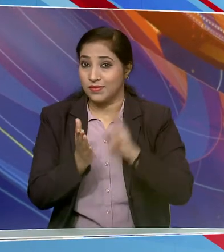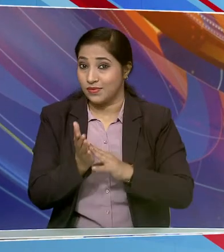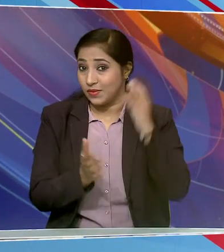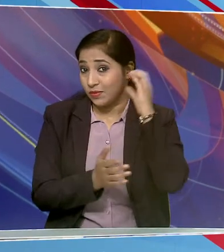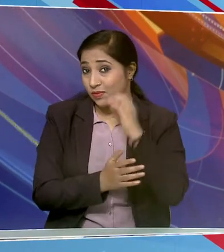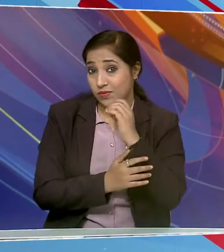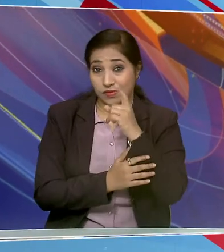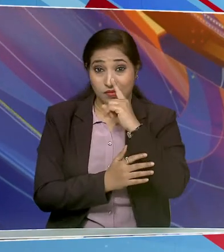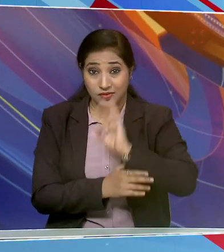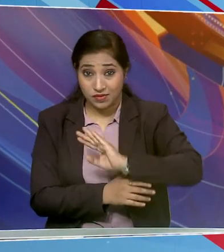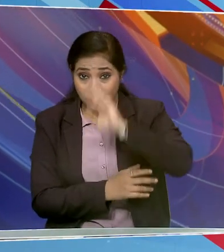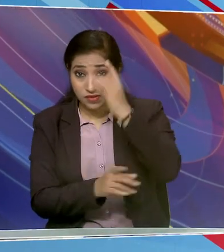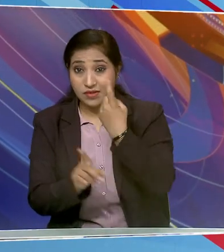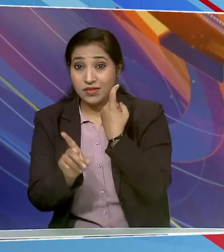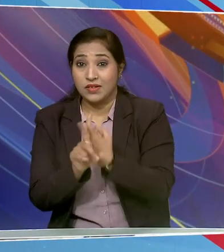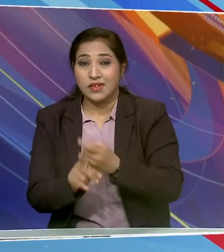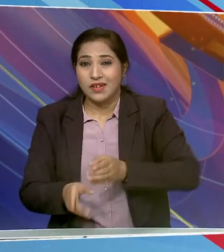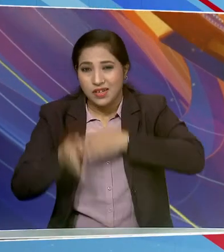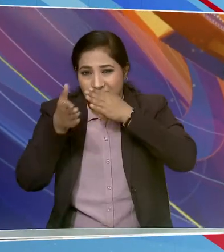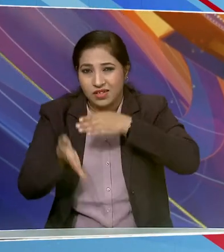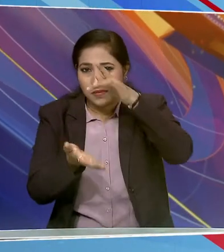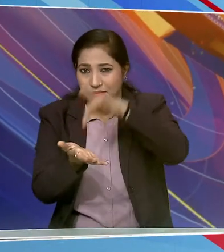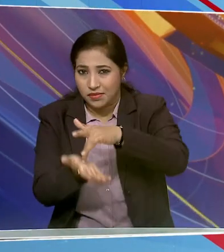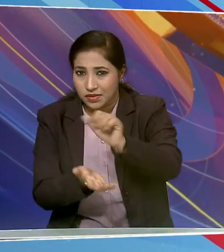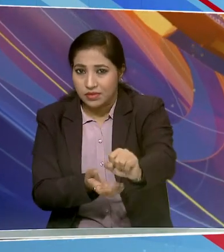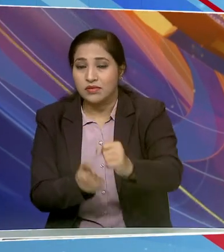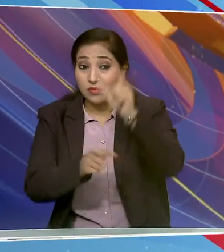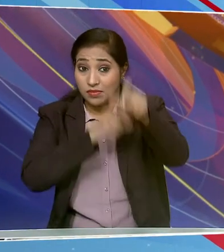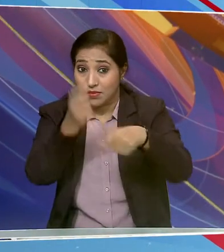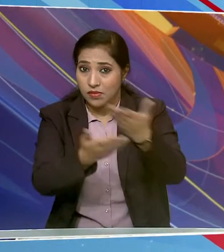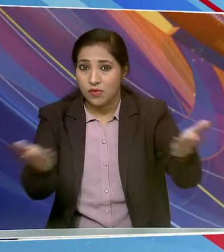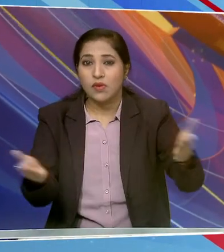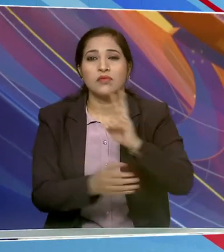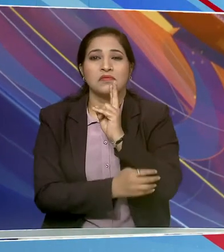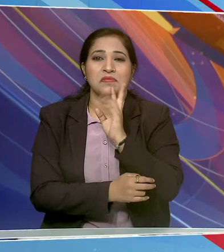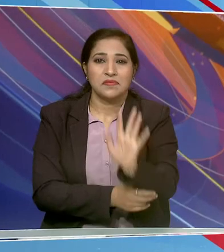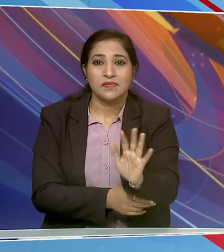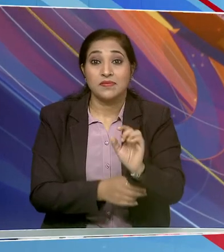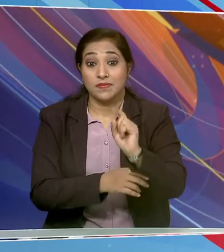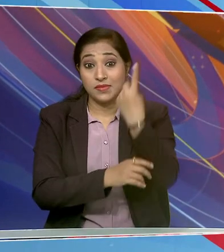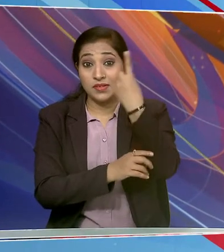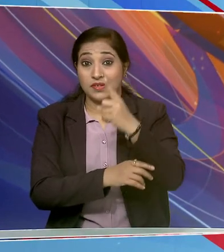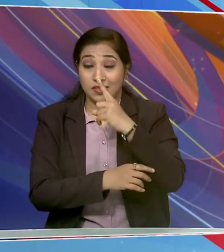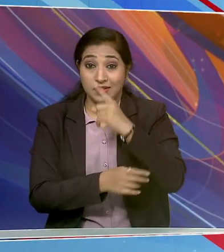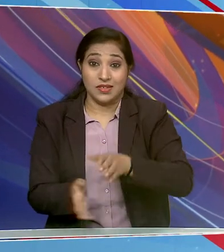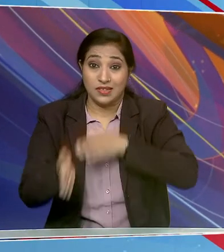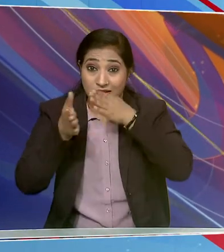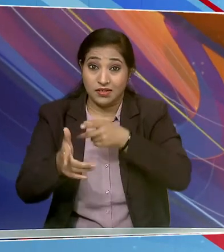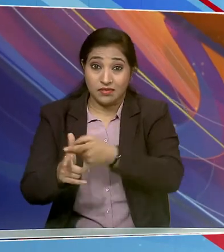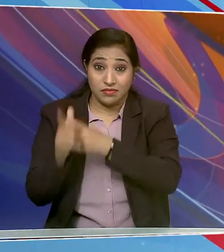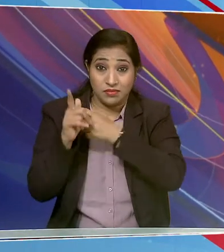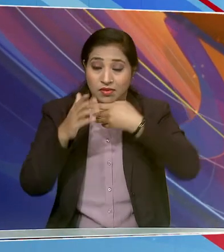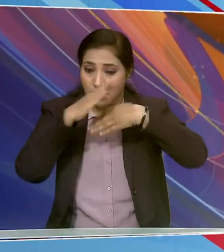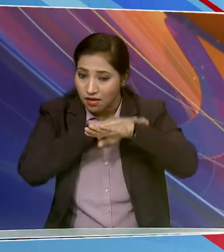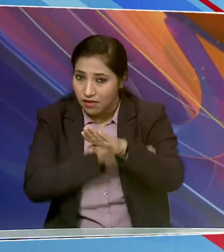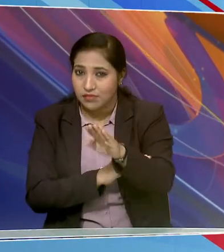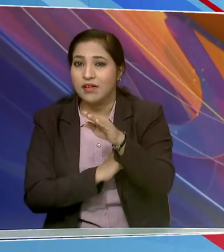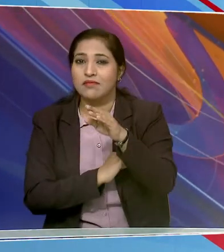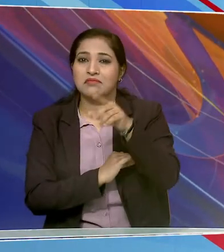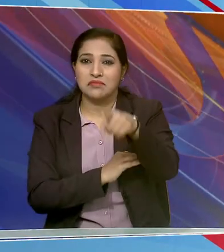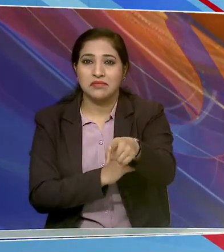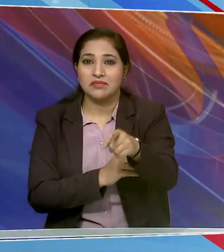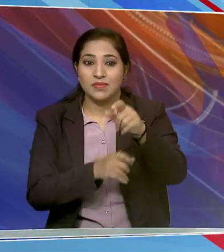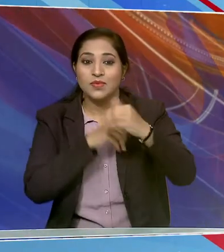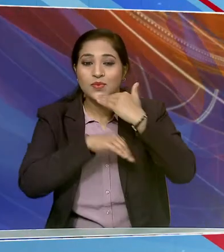प्रधानमंत्री मोदी ने रानी कमलापति स्टेशन पर लोगों का अभिवादन करने के बाद सबसे पहले वंदे भारत एक्सप्रेस के वे भीतर गए और